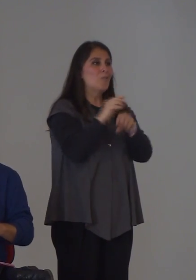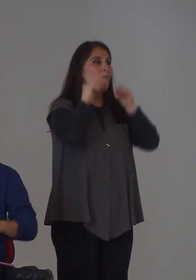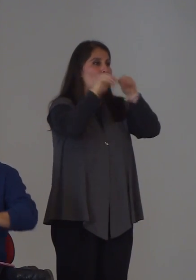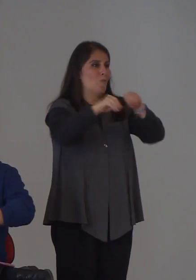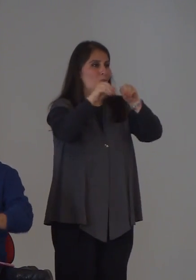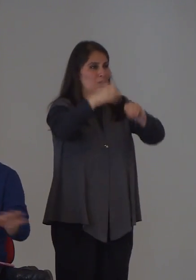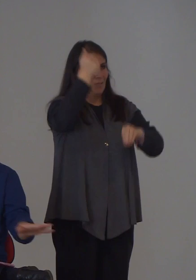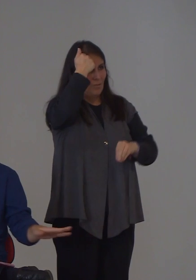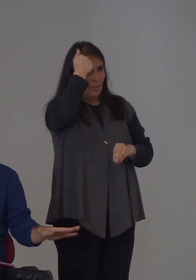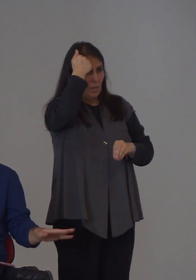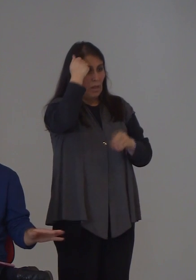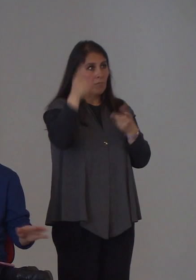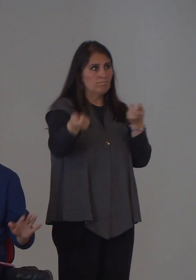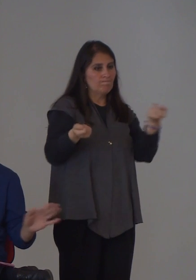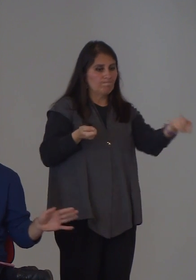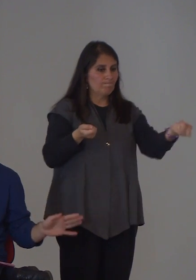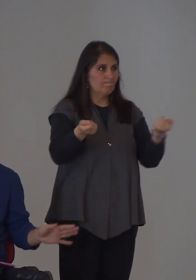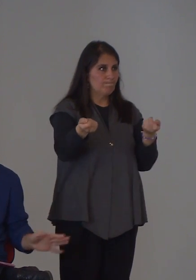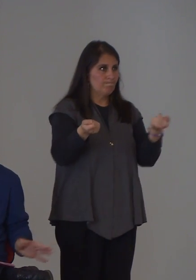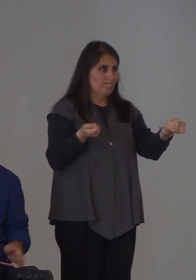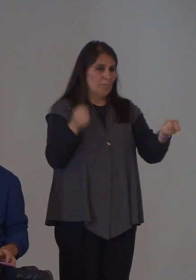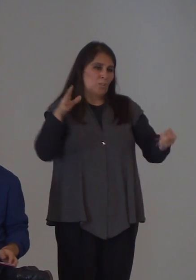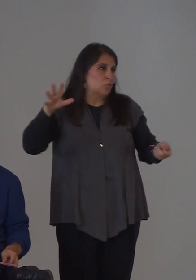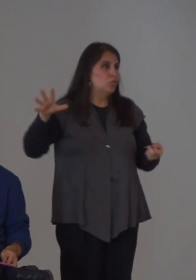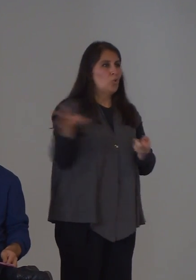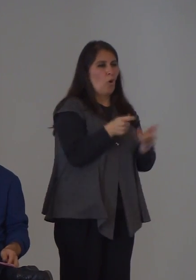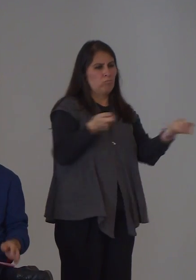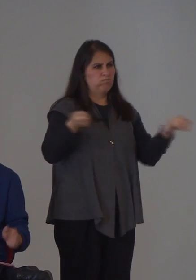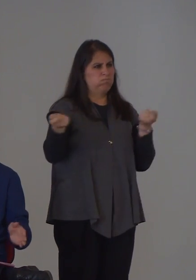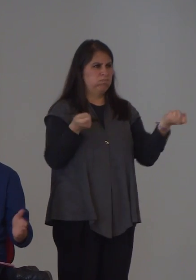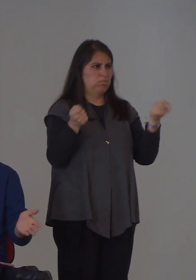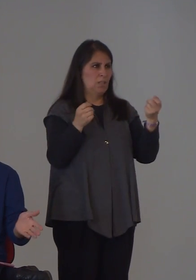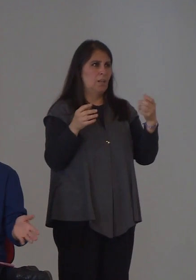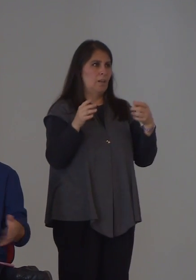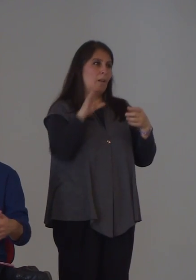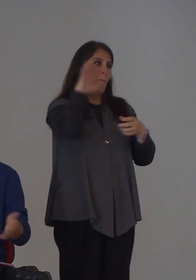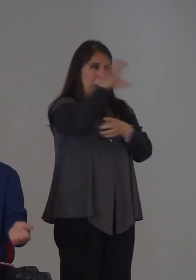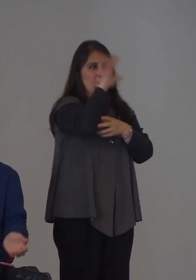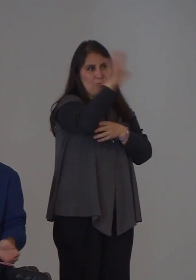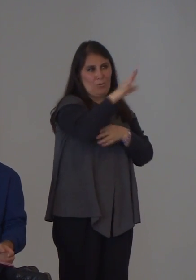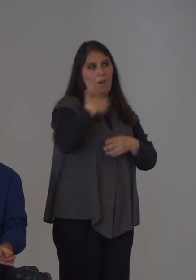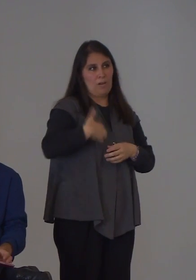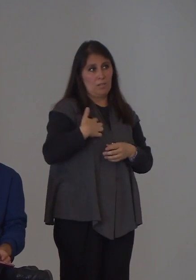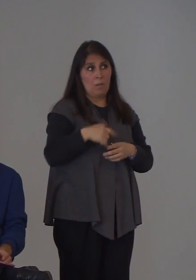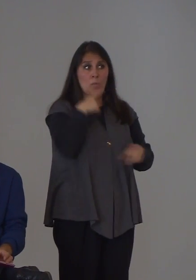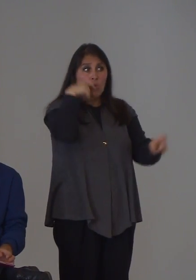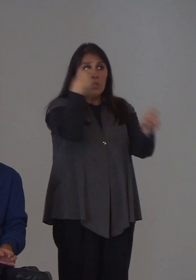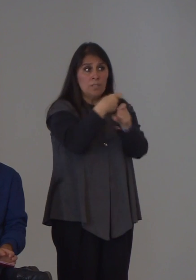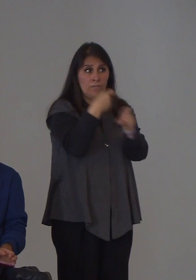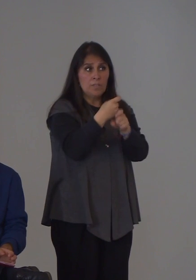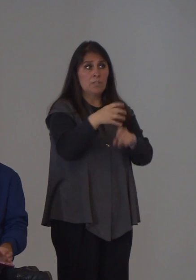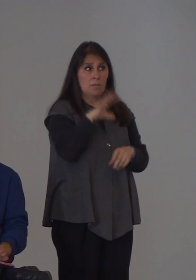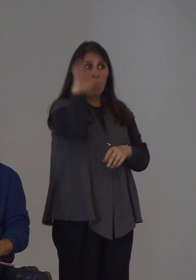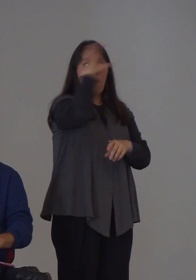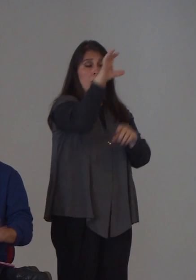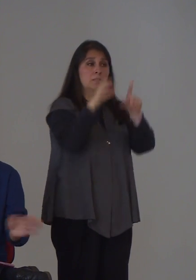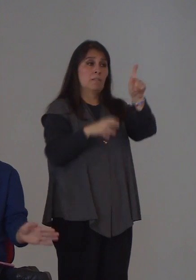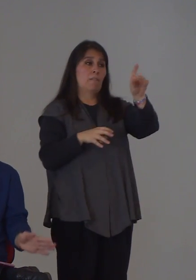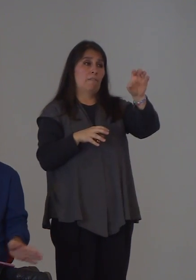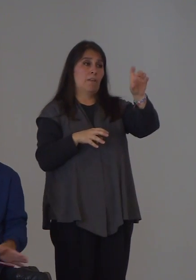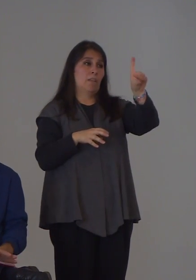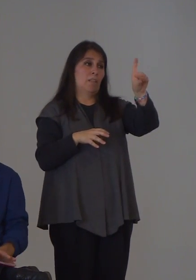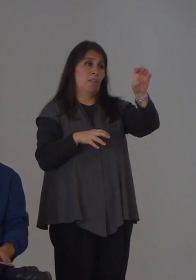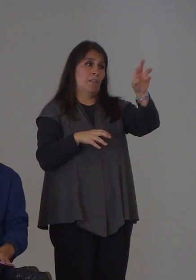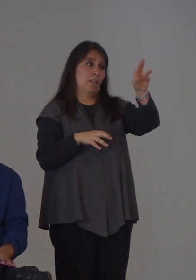Docente que regula absolutamente todo el país, lo cual es muy difícil en un país federal. Argentina tiene